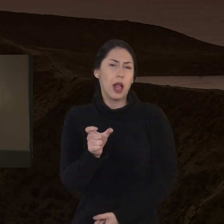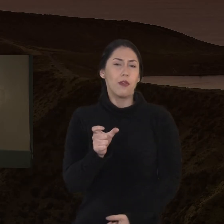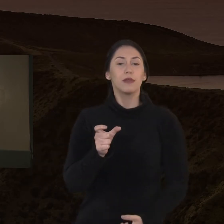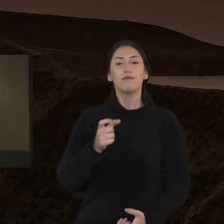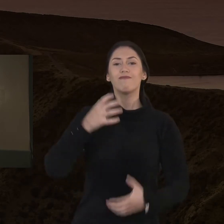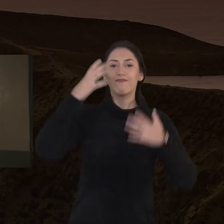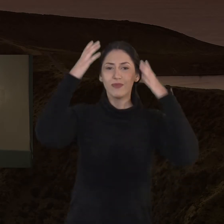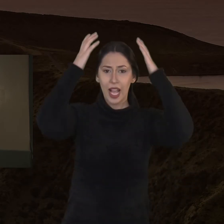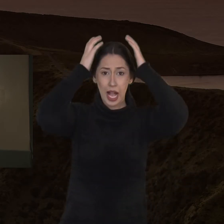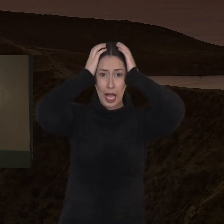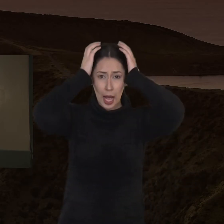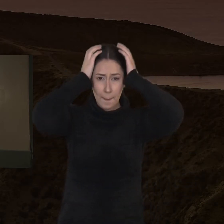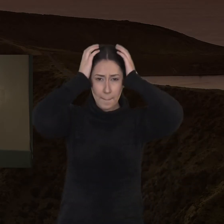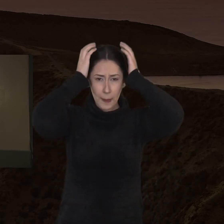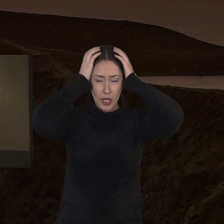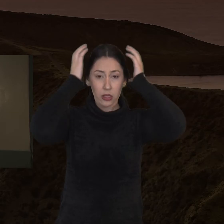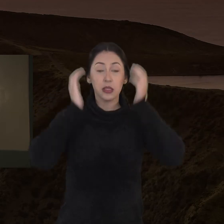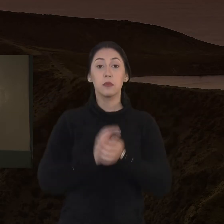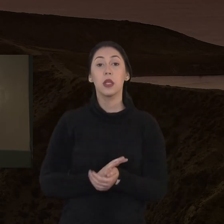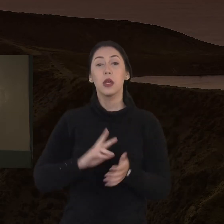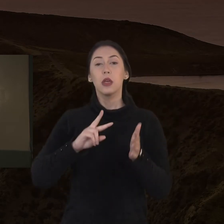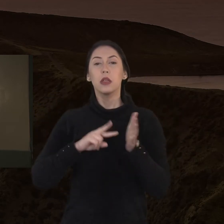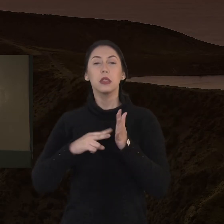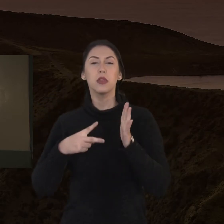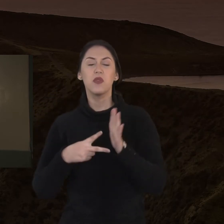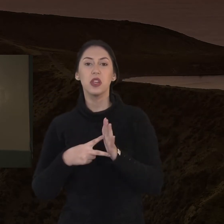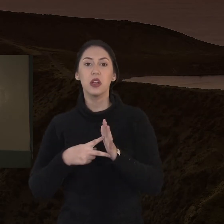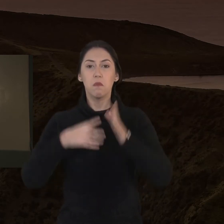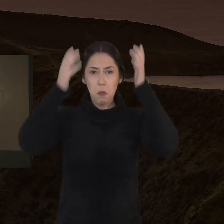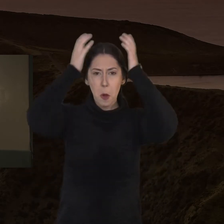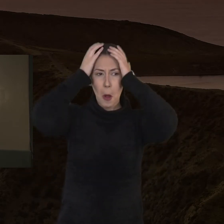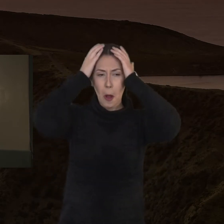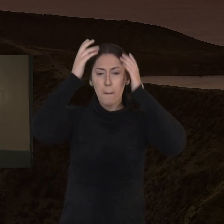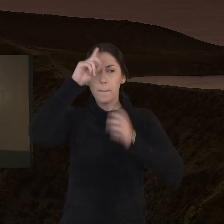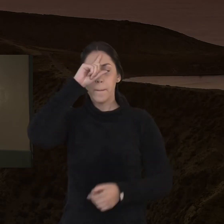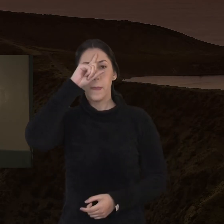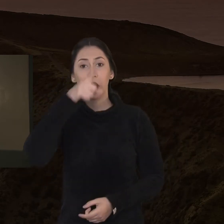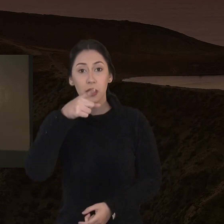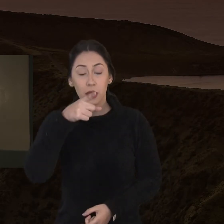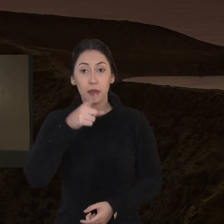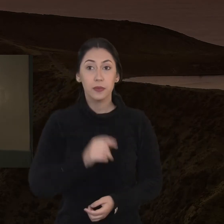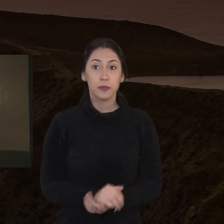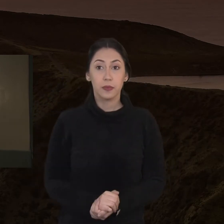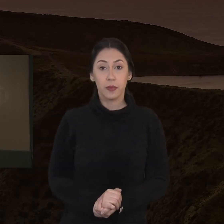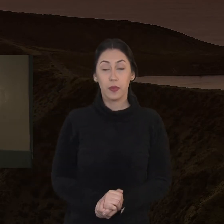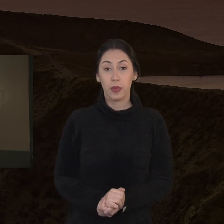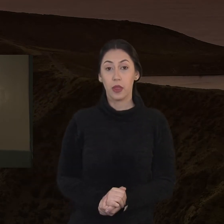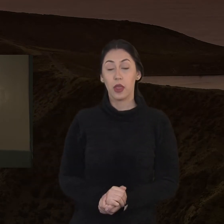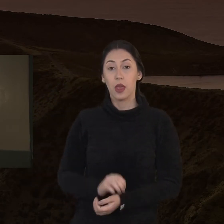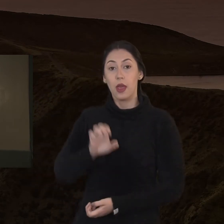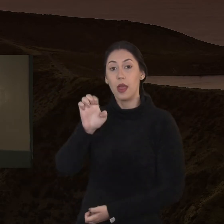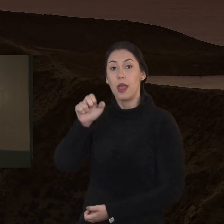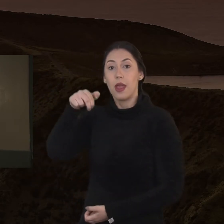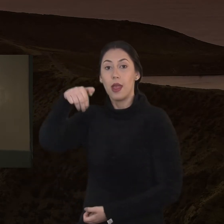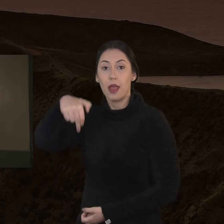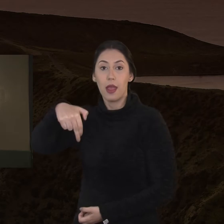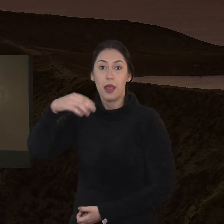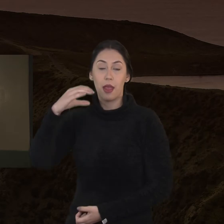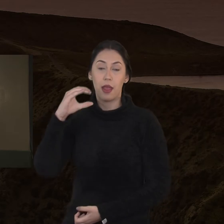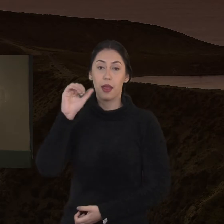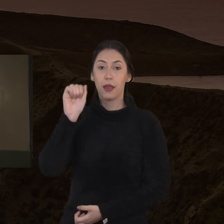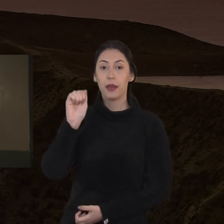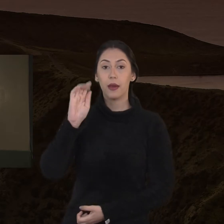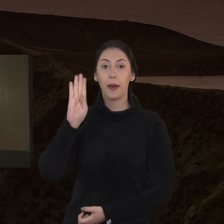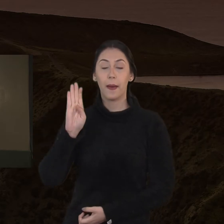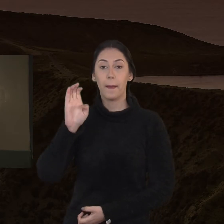falou que falar e o mike é cabeçar e o a na em português é hein por isso que é em cabeçar